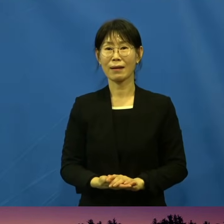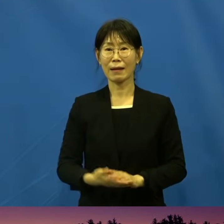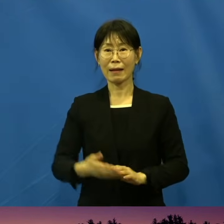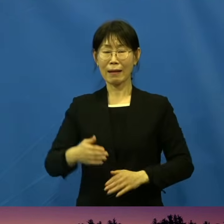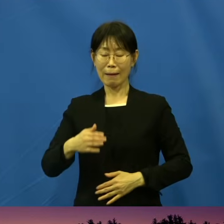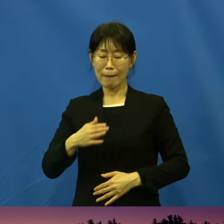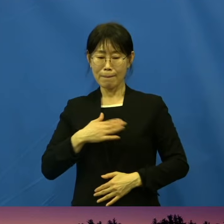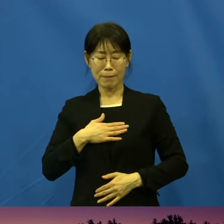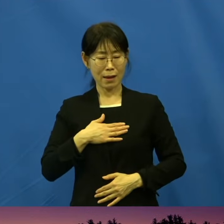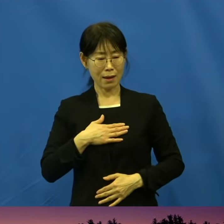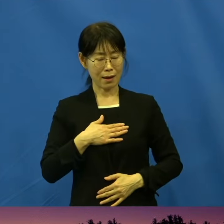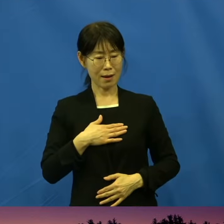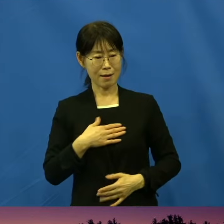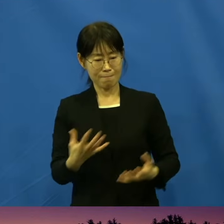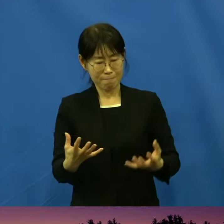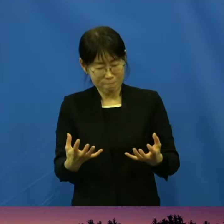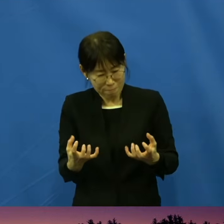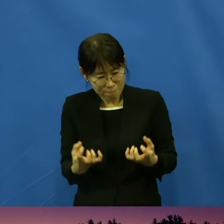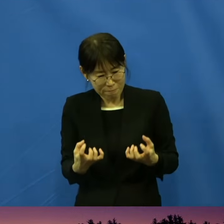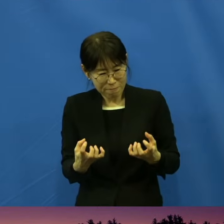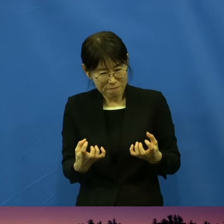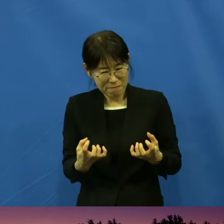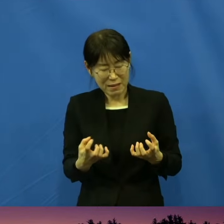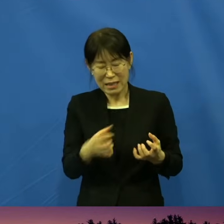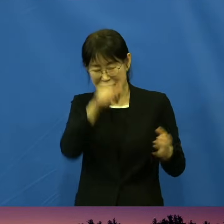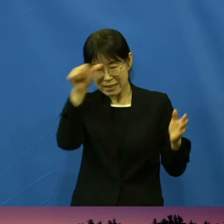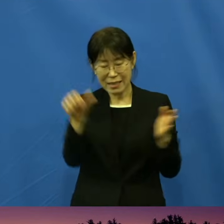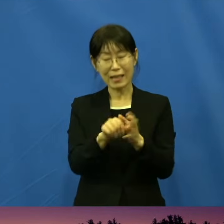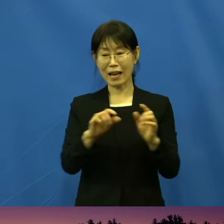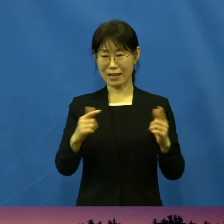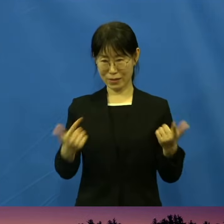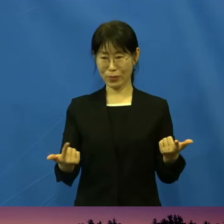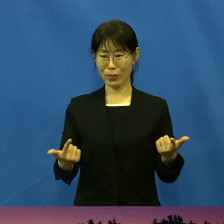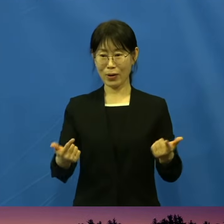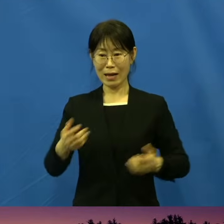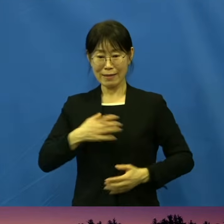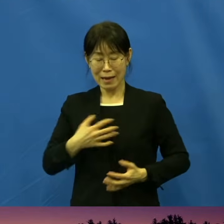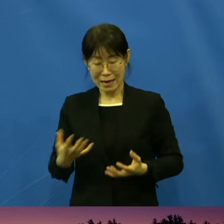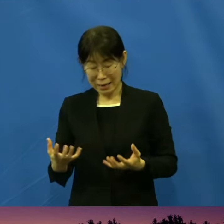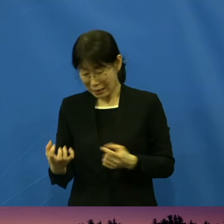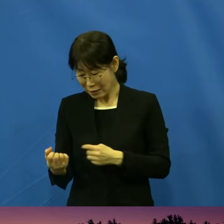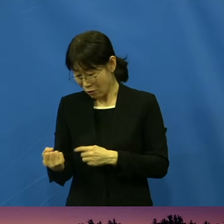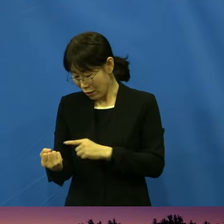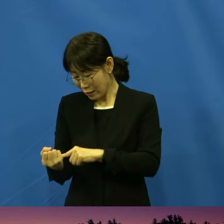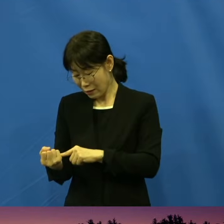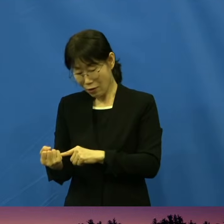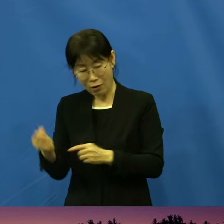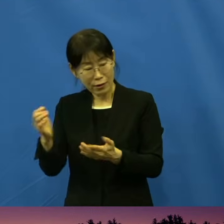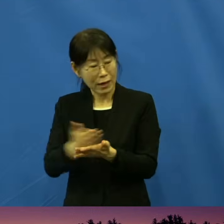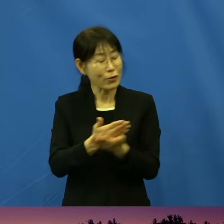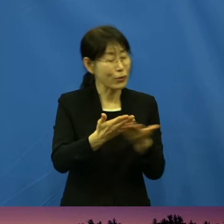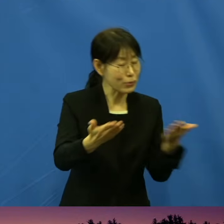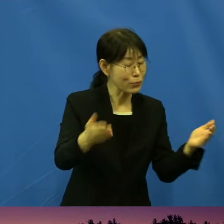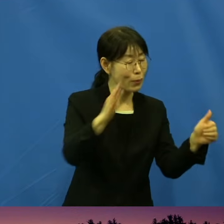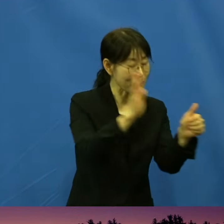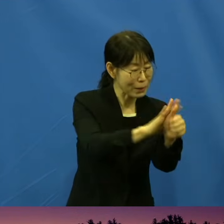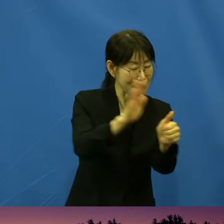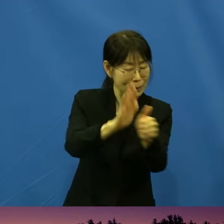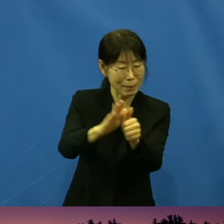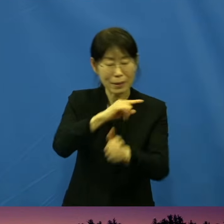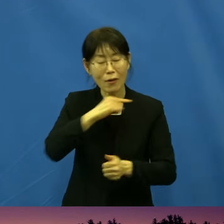자기를 위해서 모든 걸 움켜쥐려고 하는 삶이 아니라 끊임없이 자기를 해체하고 희생하고 다른 사람을 위하여 자기의 몸을